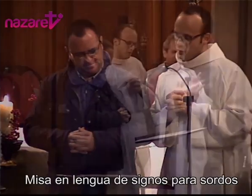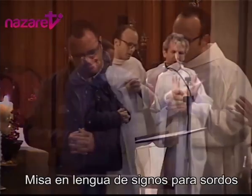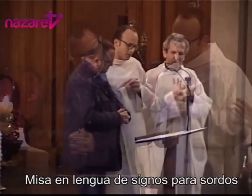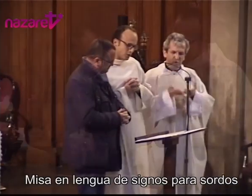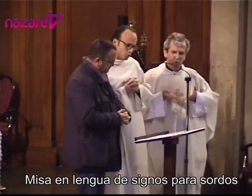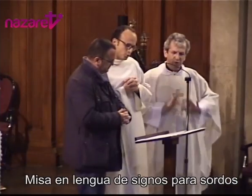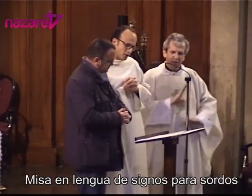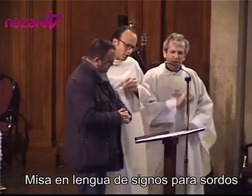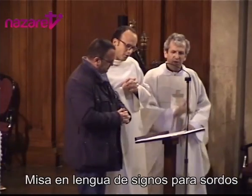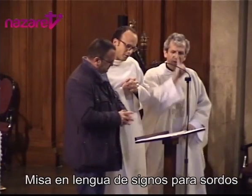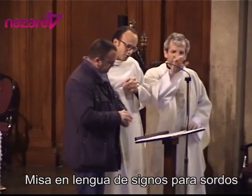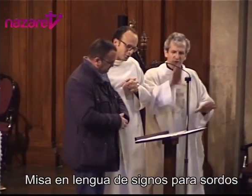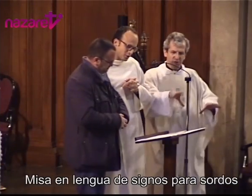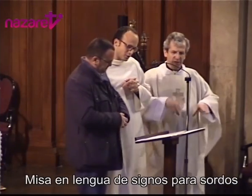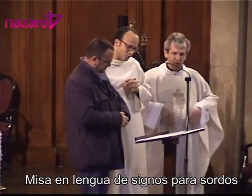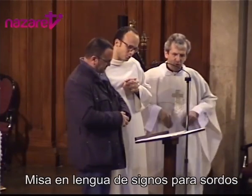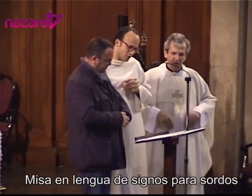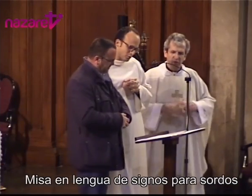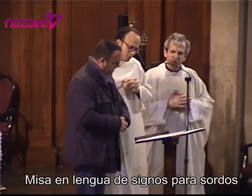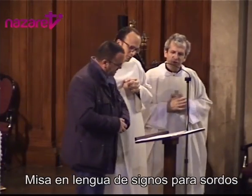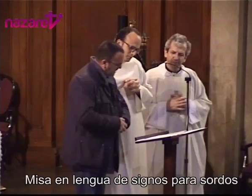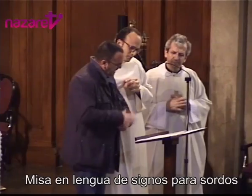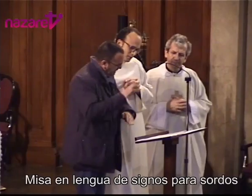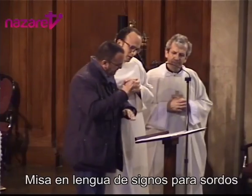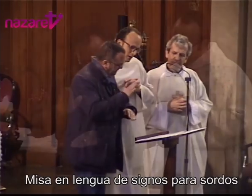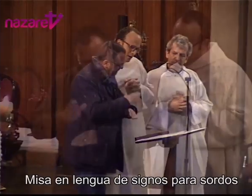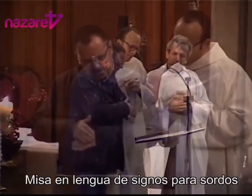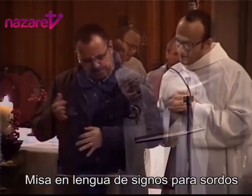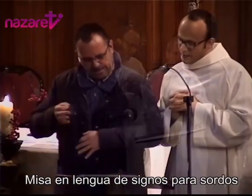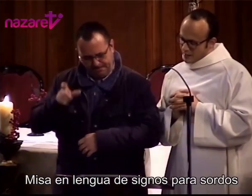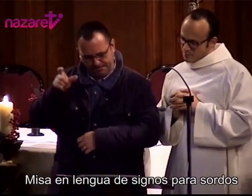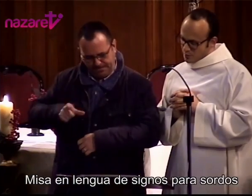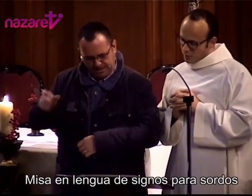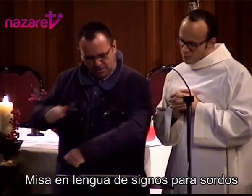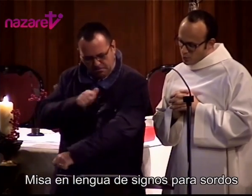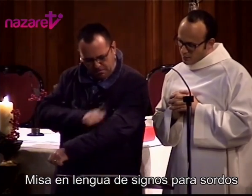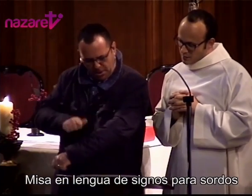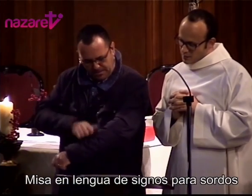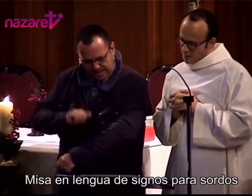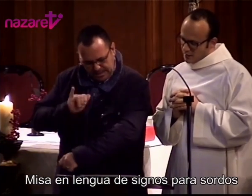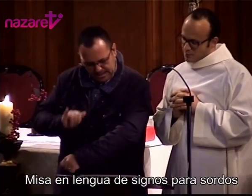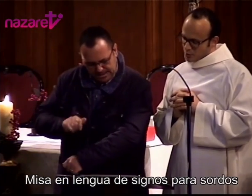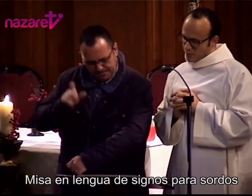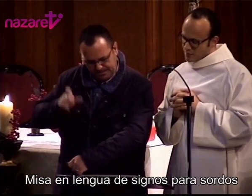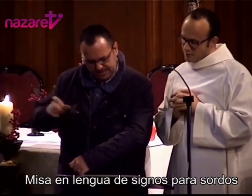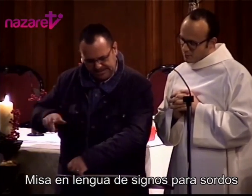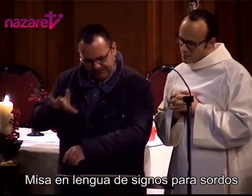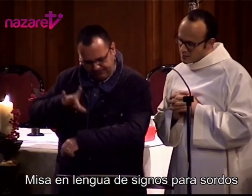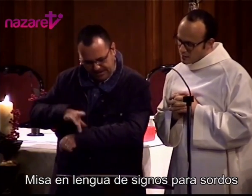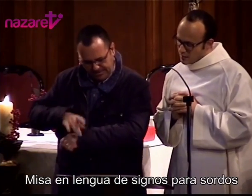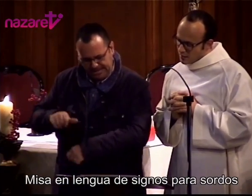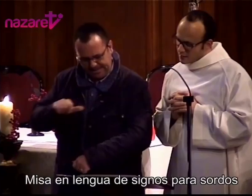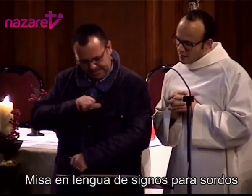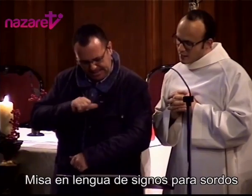Oremos. Jesús, Hijo de Dios, escúchanos. Para que las personas pobres y las personas